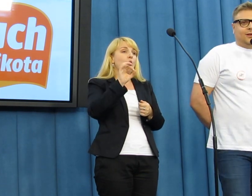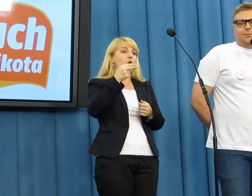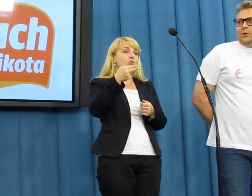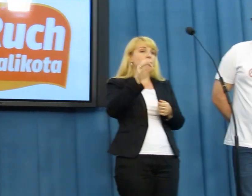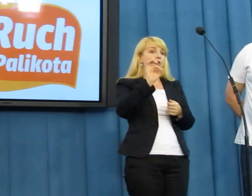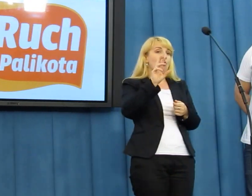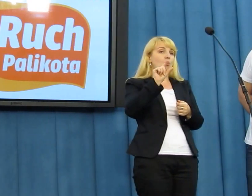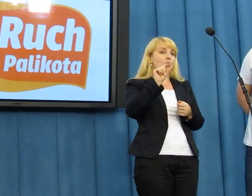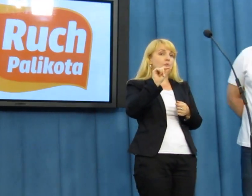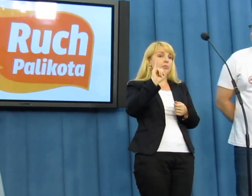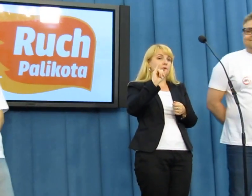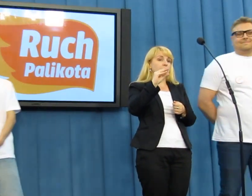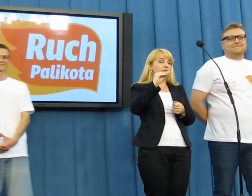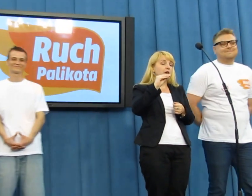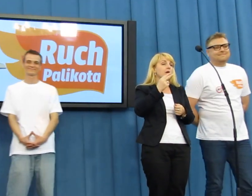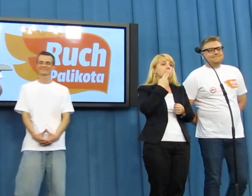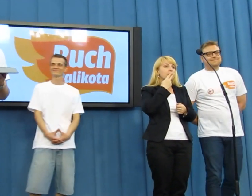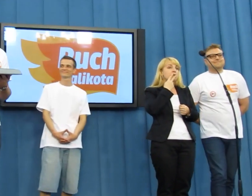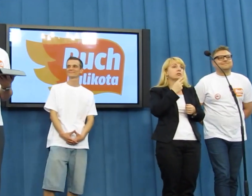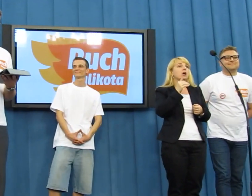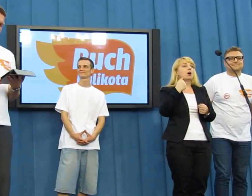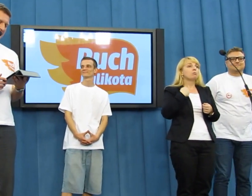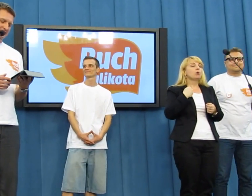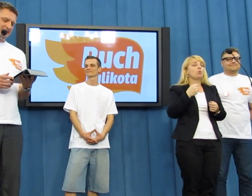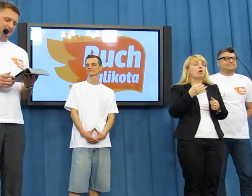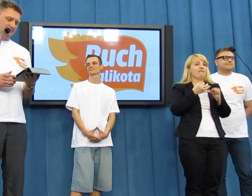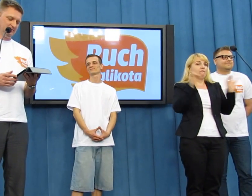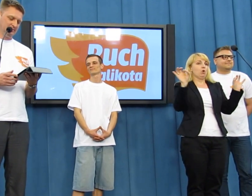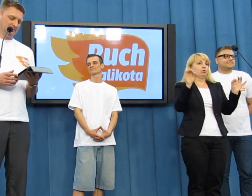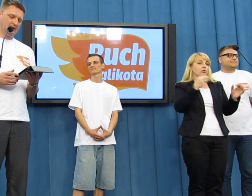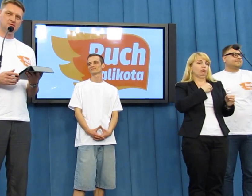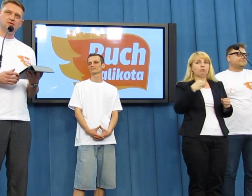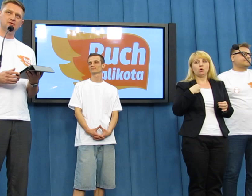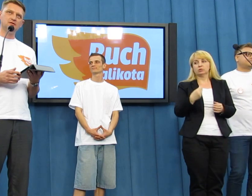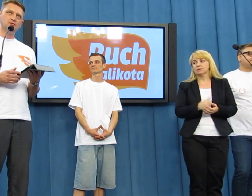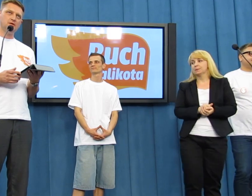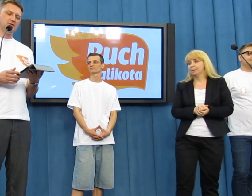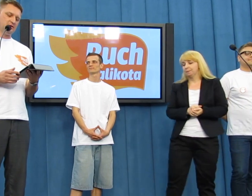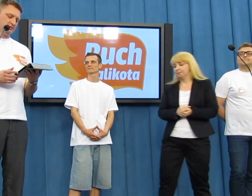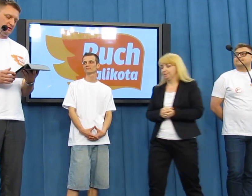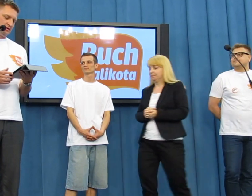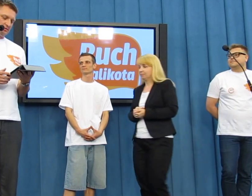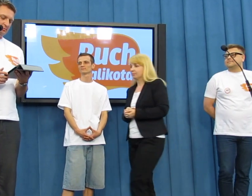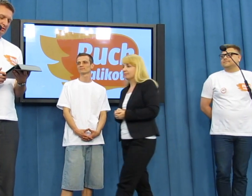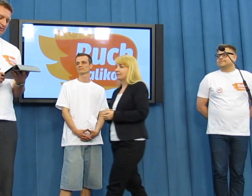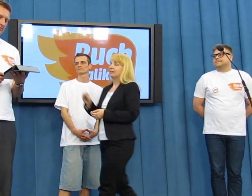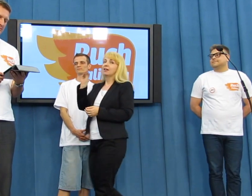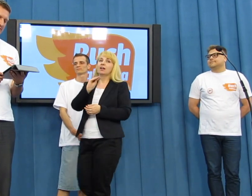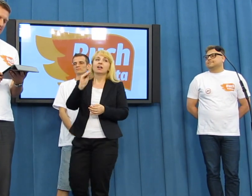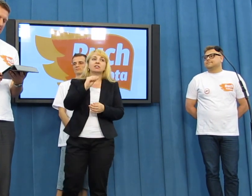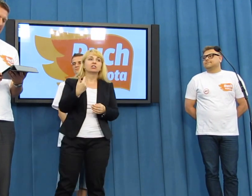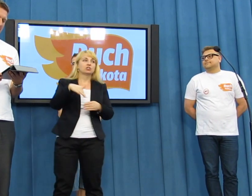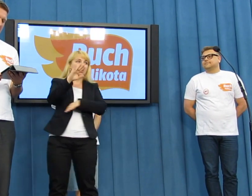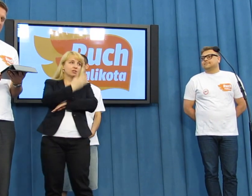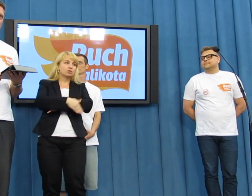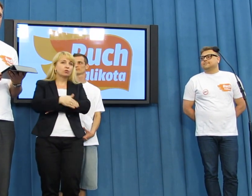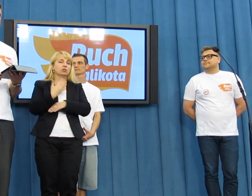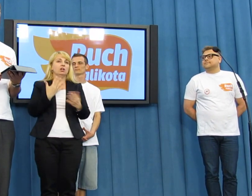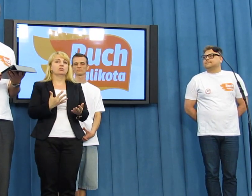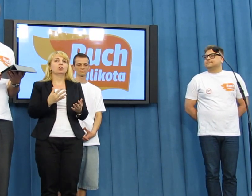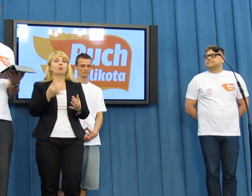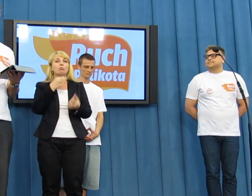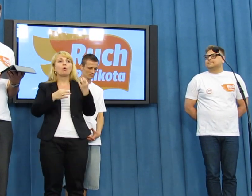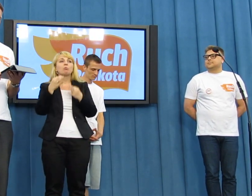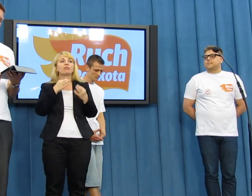Albo my, albo ona. Dziękuję bardzo. Jeszcze tytułem zakończenia chciałbym Państwu opowiedzieć o pewnych